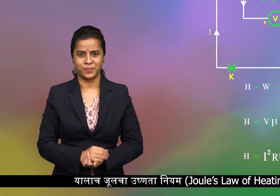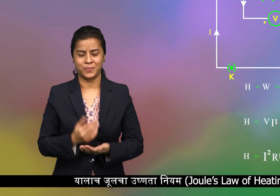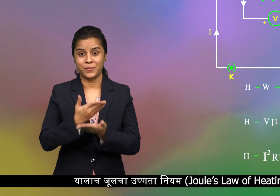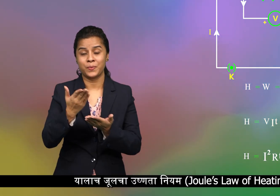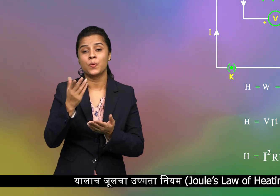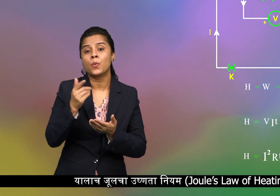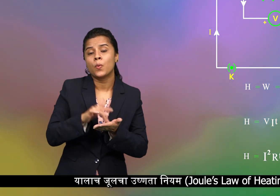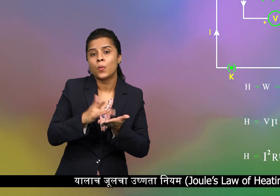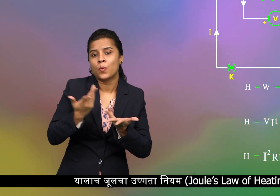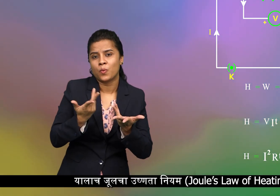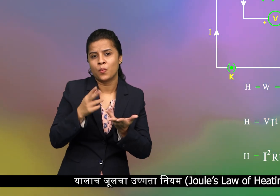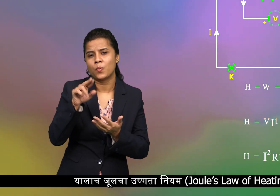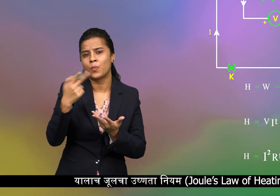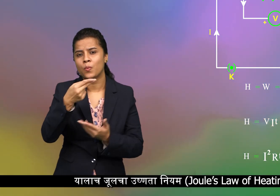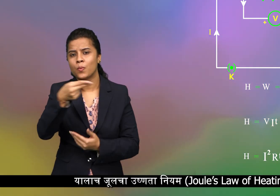यालाच जूलचा उष्णता नियम असेही म्हणतात.